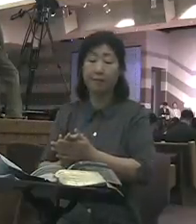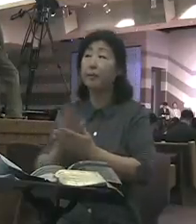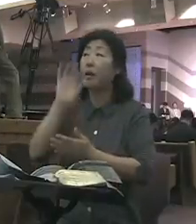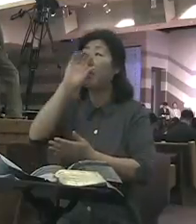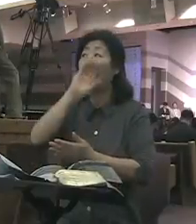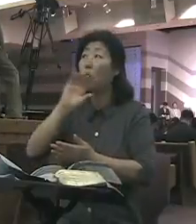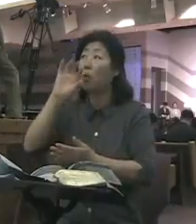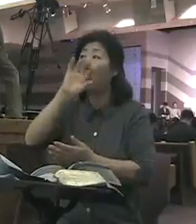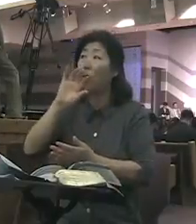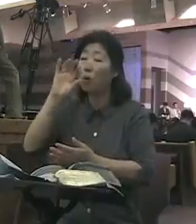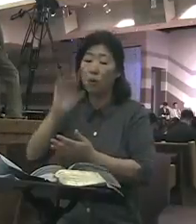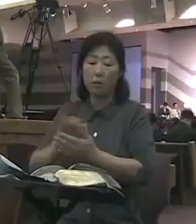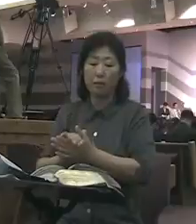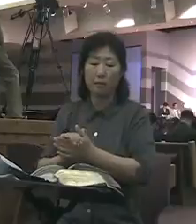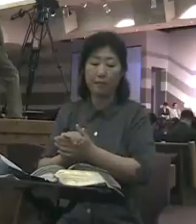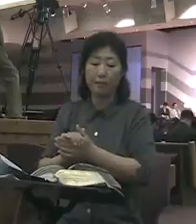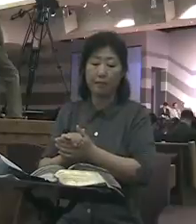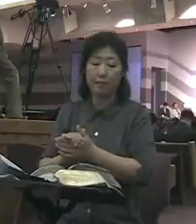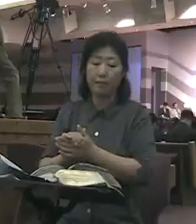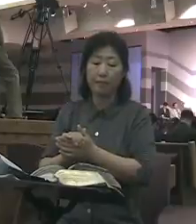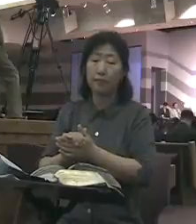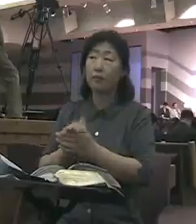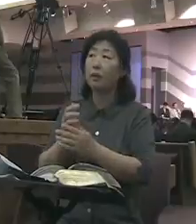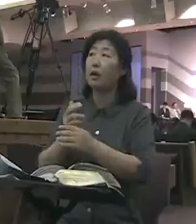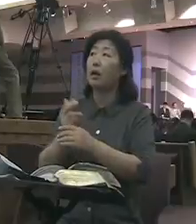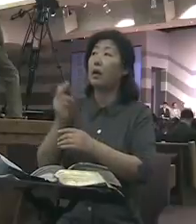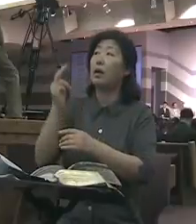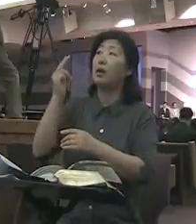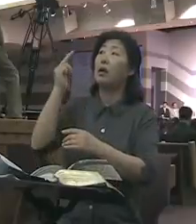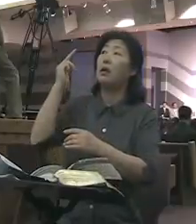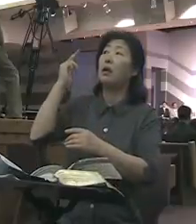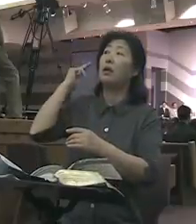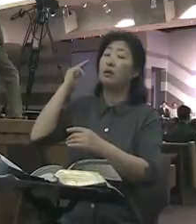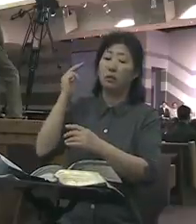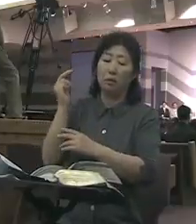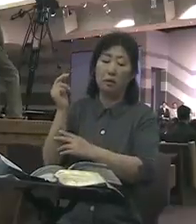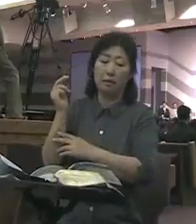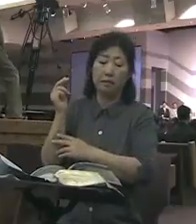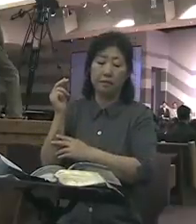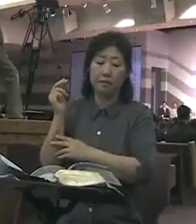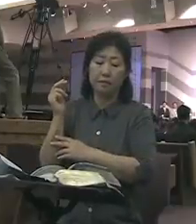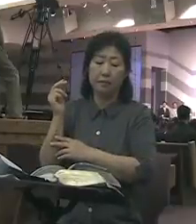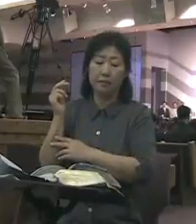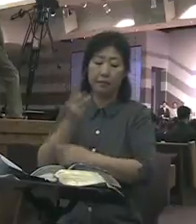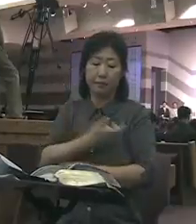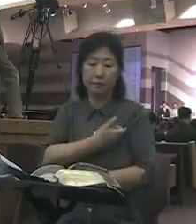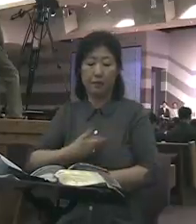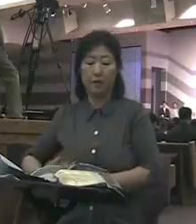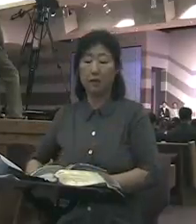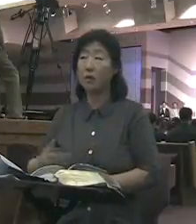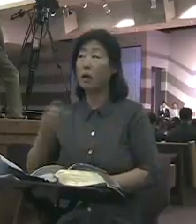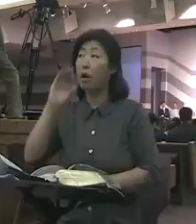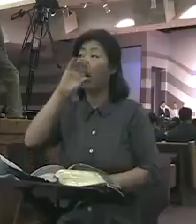훈련 지난주에 제가 말씀을 드렸는데요. 제자훈련 신청 다음 주일부터